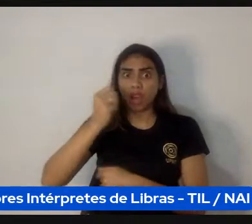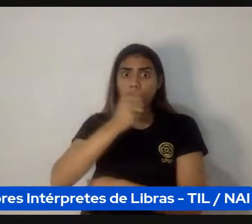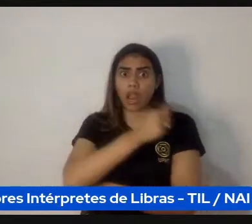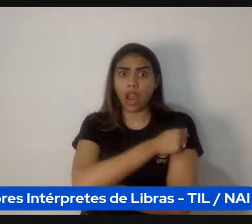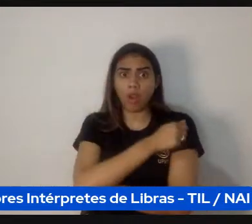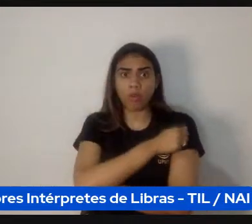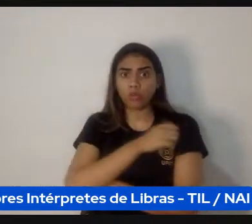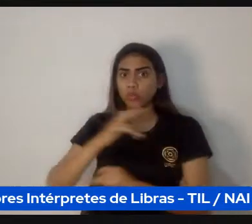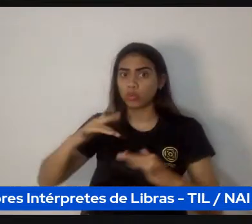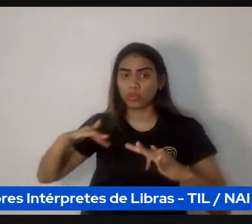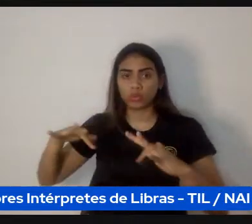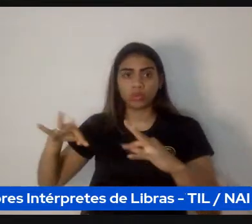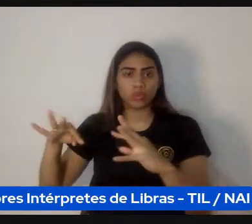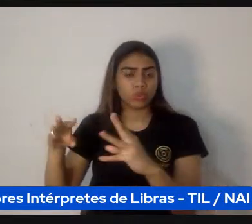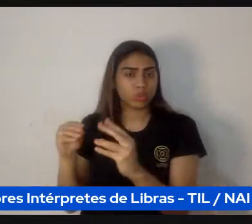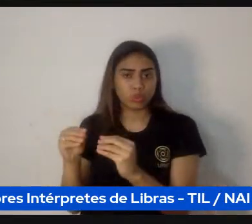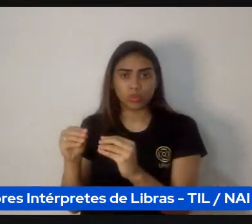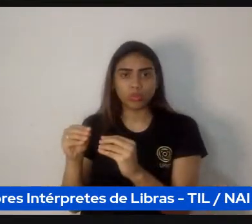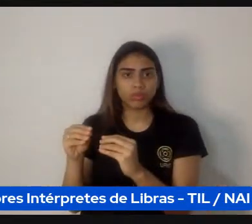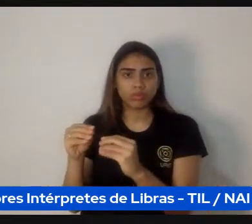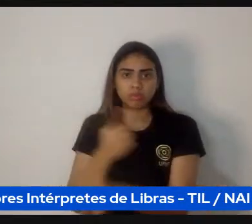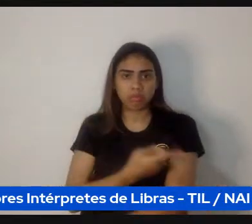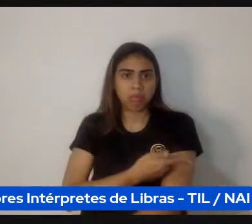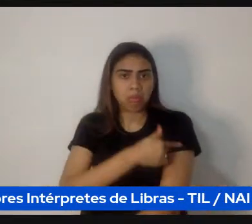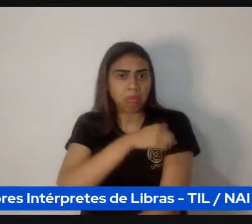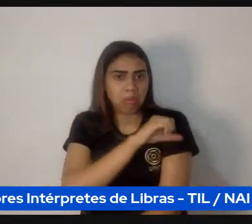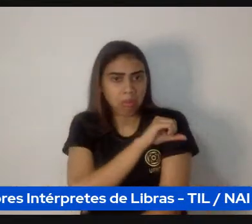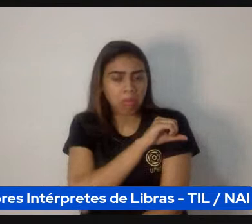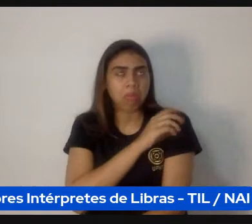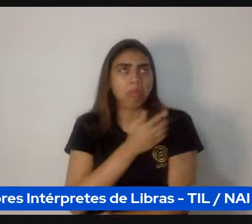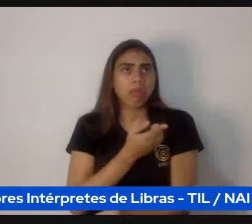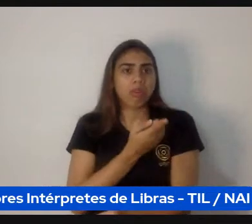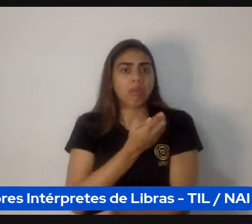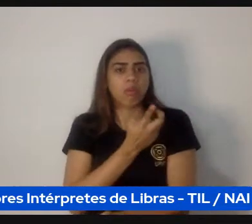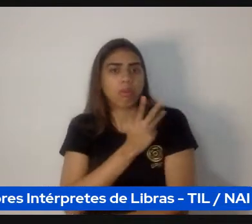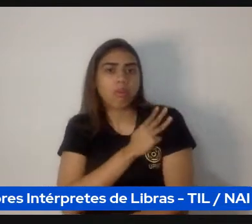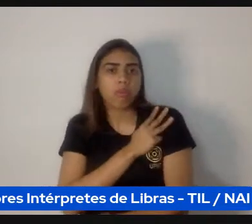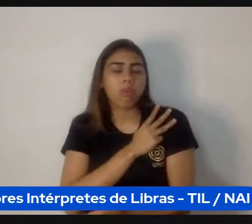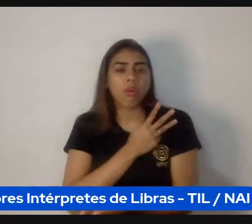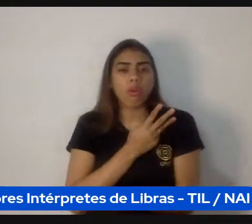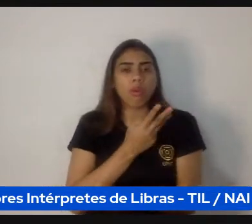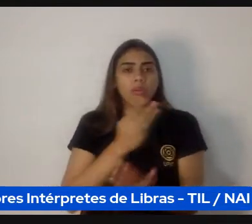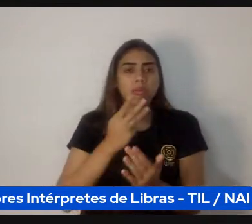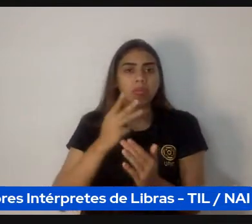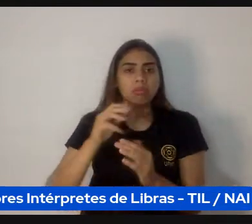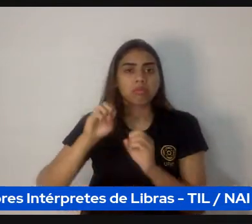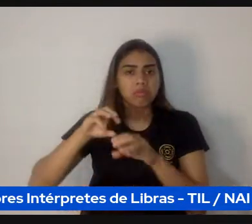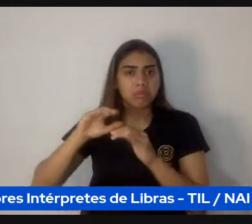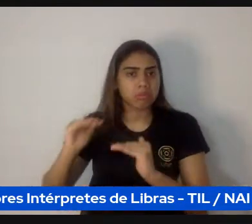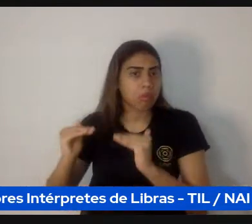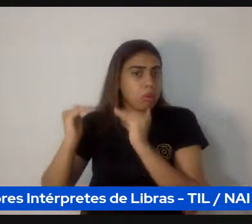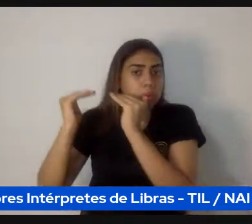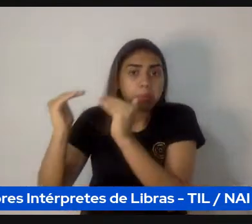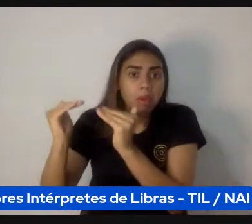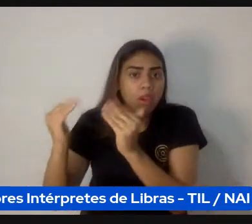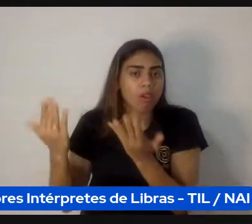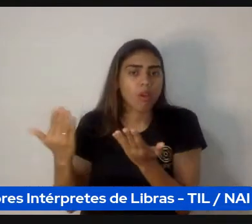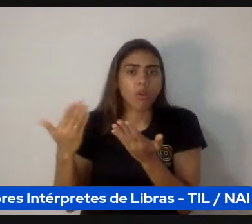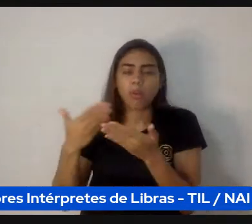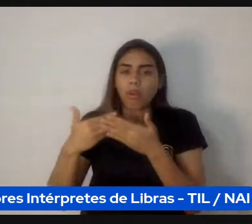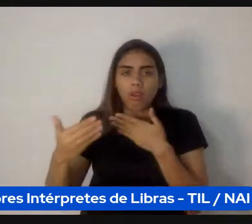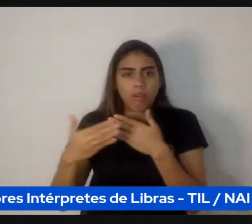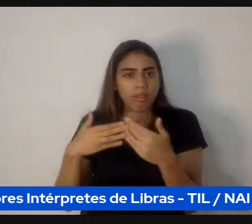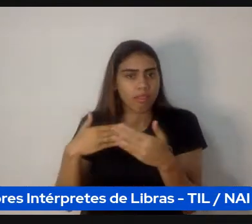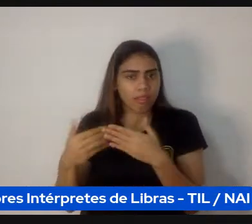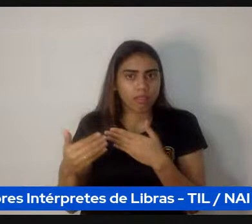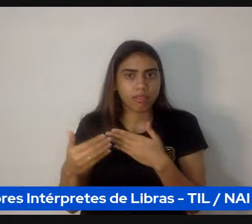médio, idem. E na universidade, idem, né? Então, primeiro de tudo, as políticas, elas são para crianças, adolescentes, jovens,